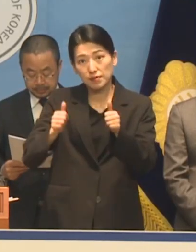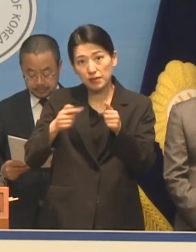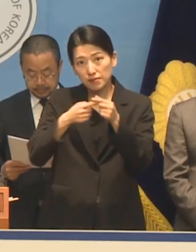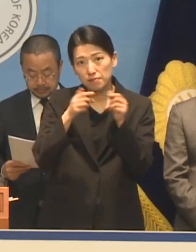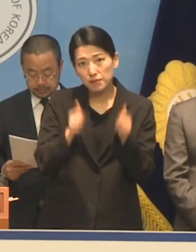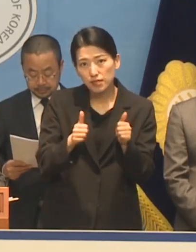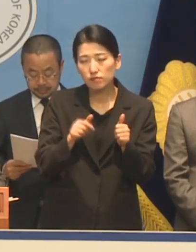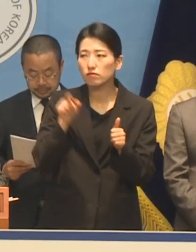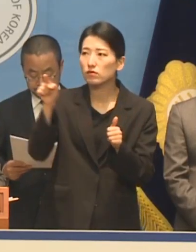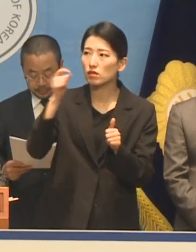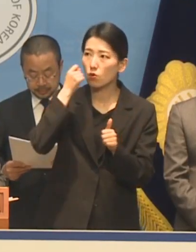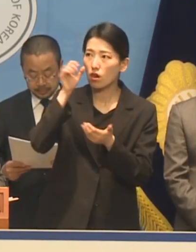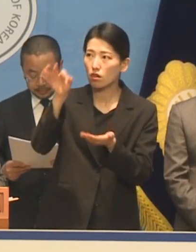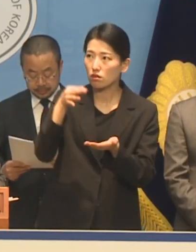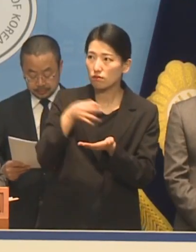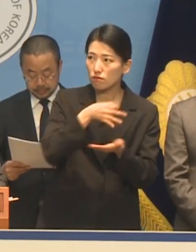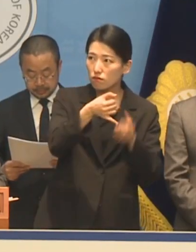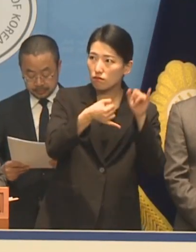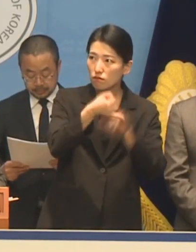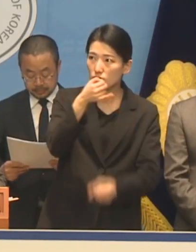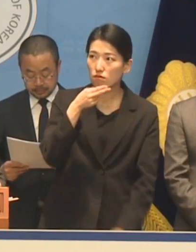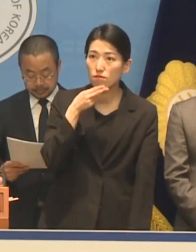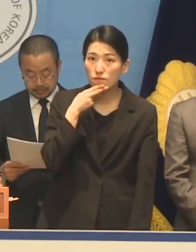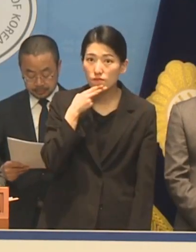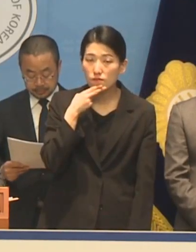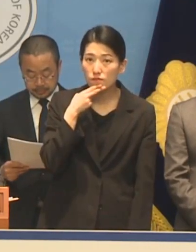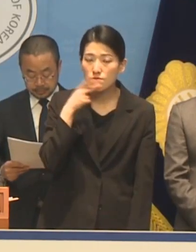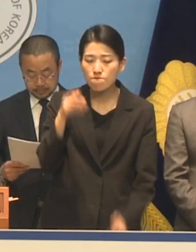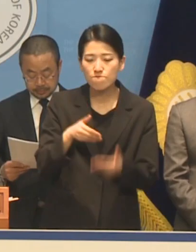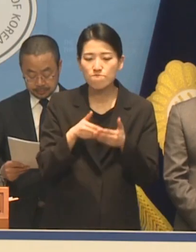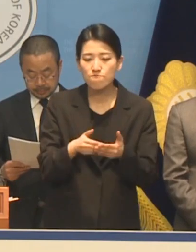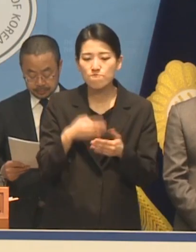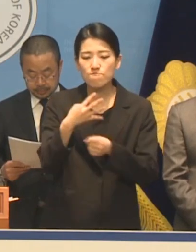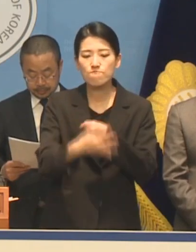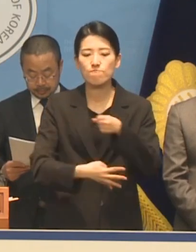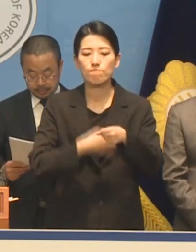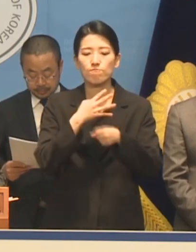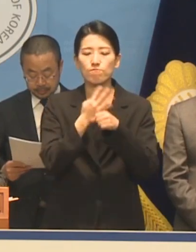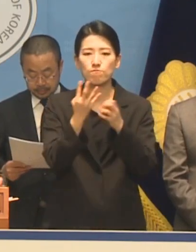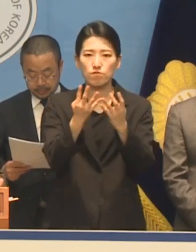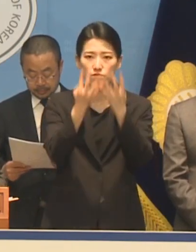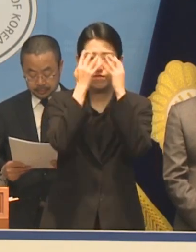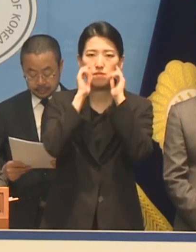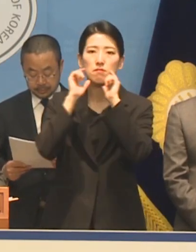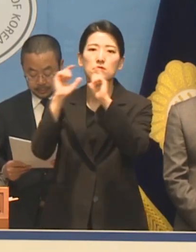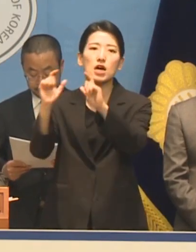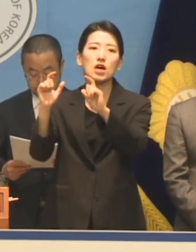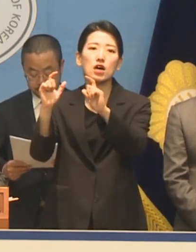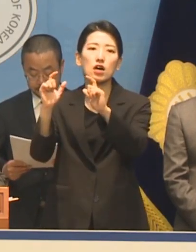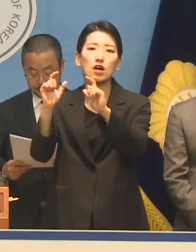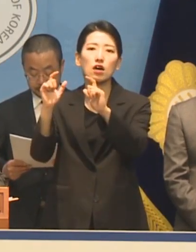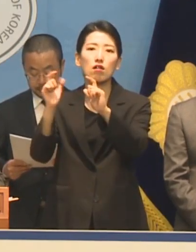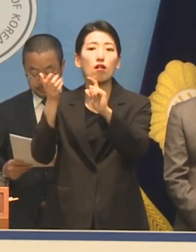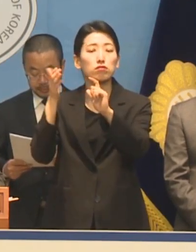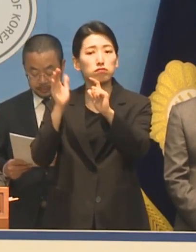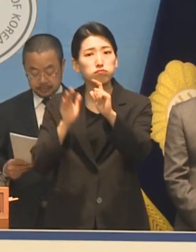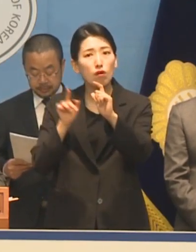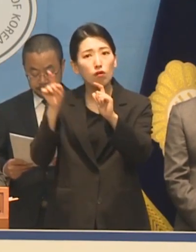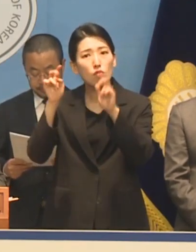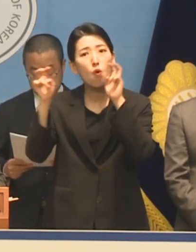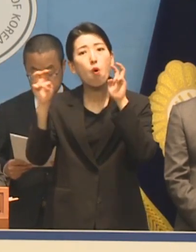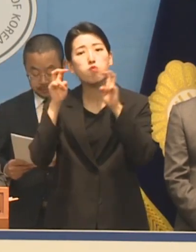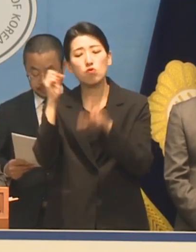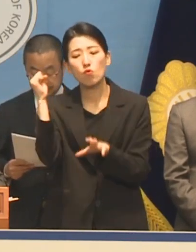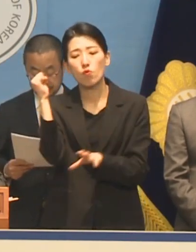체불에 대해서 실형이 나오는 중형이 선고됐긴 하지만 그거와 관련된 업무상 횡령 부분 10억